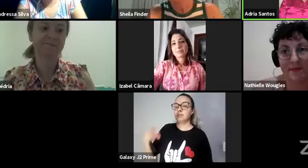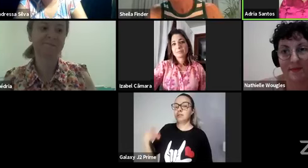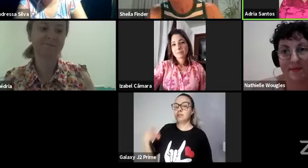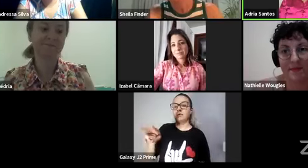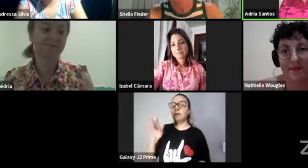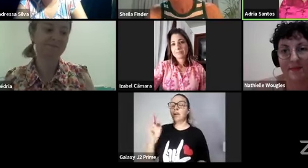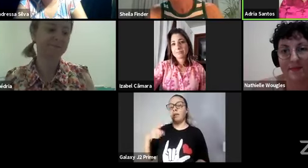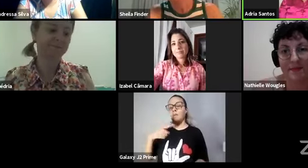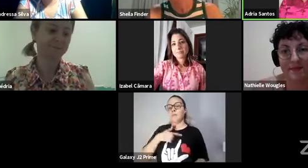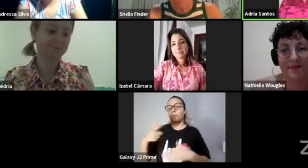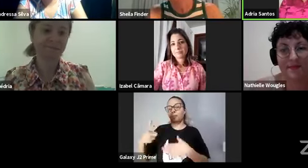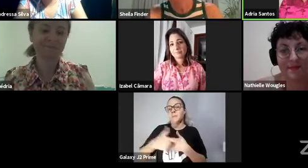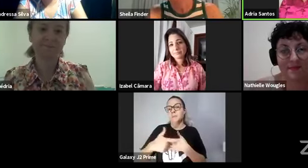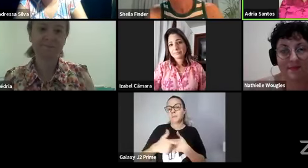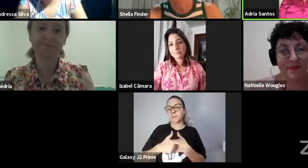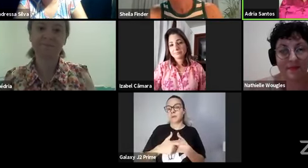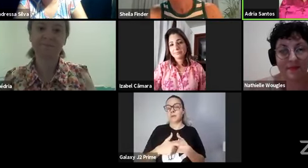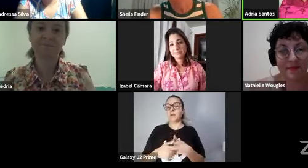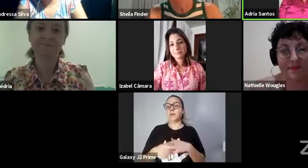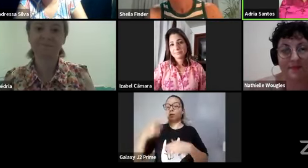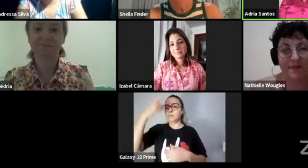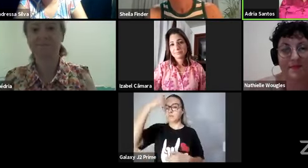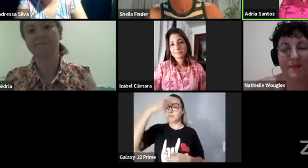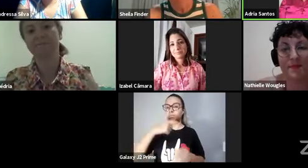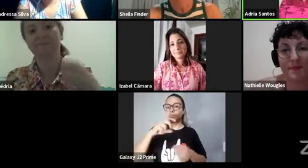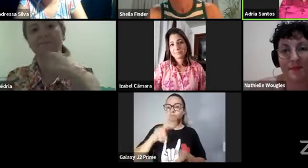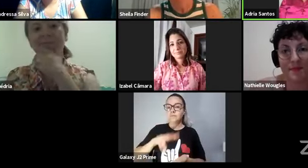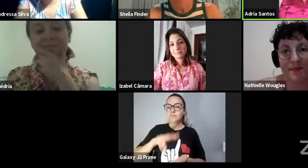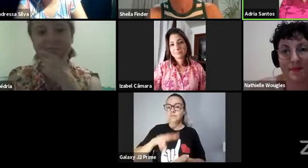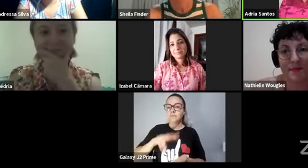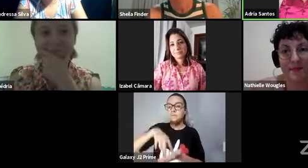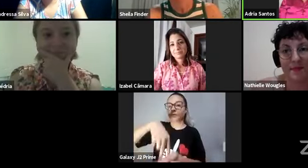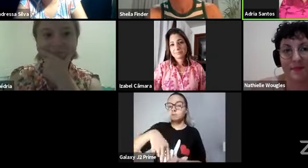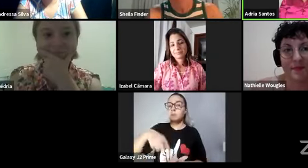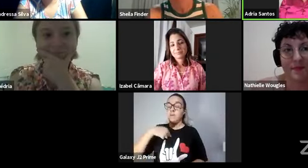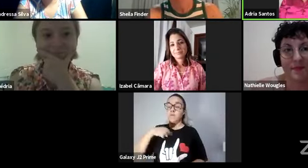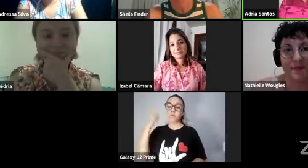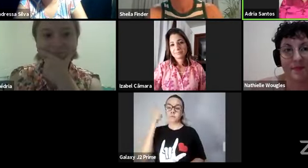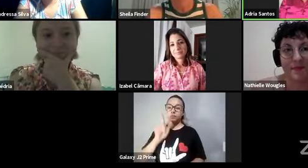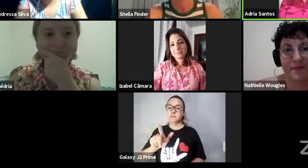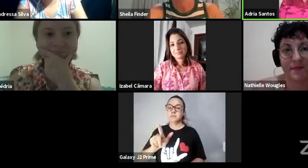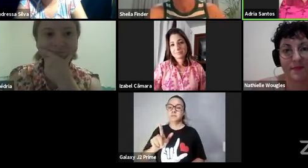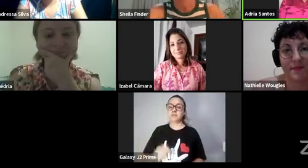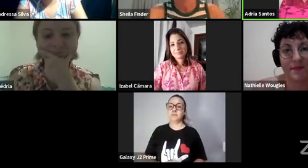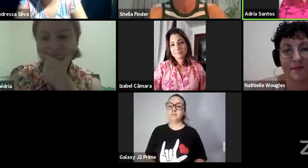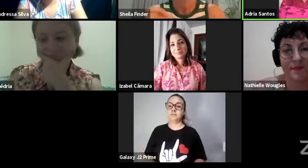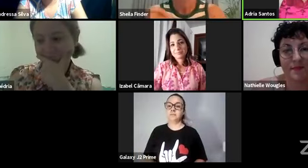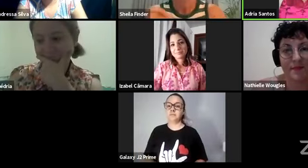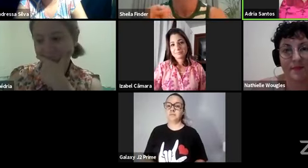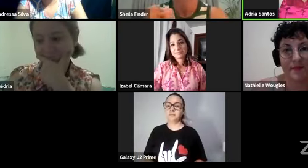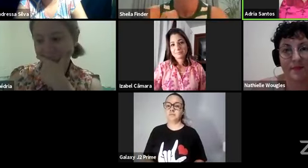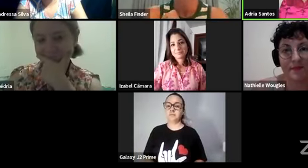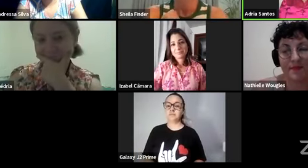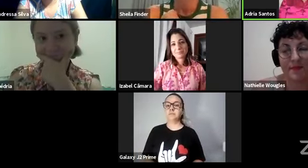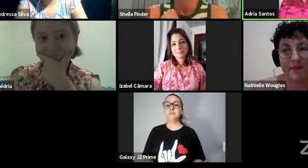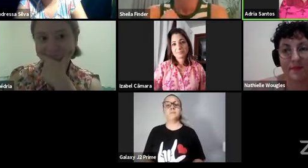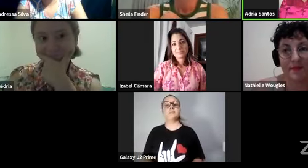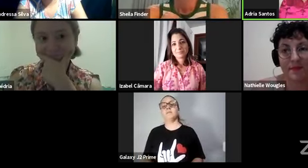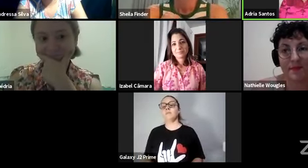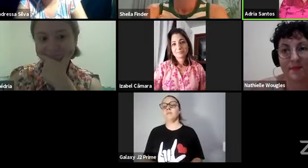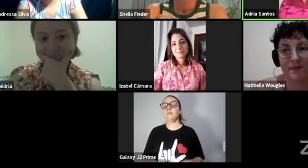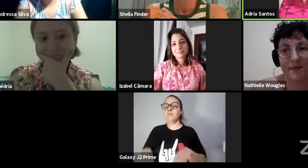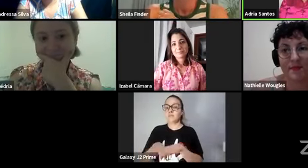nosso legado. E eu consegui, né, deixar o meu legado na história do